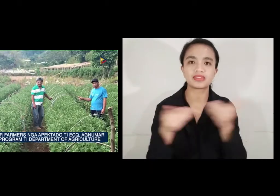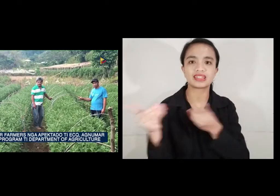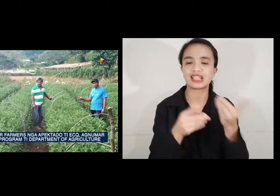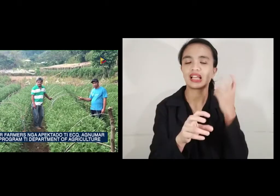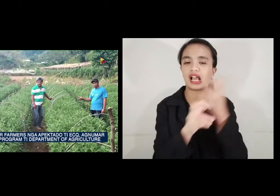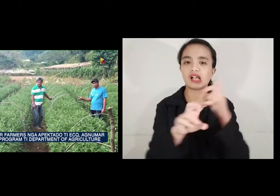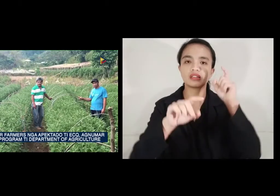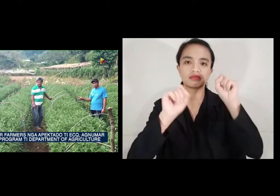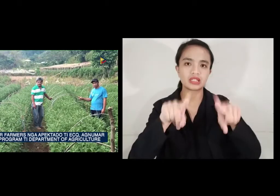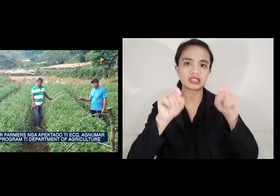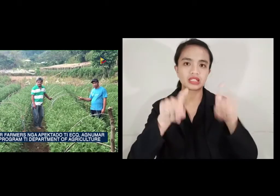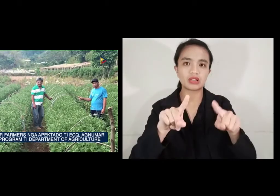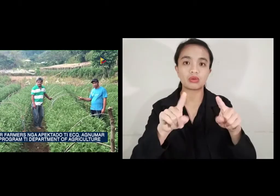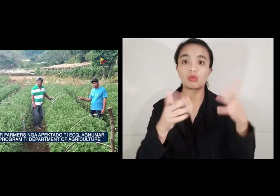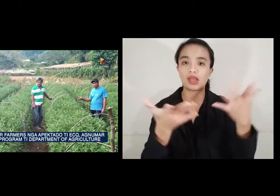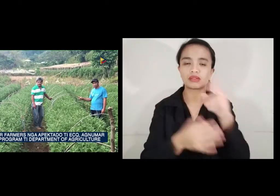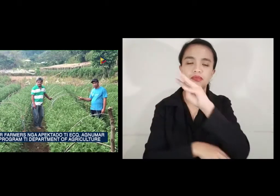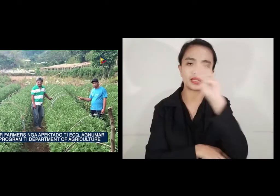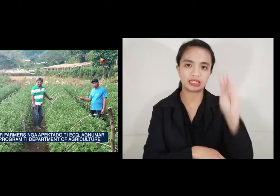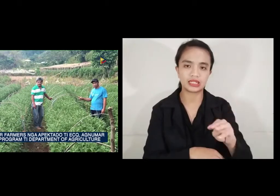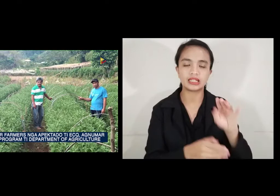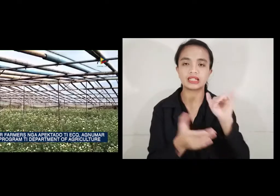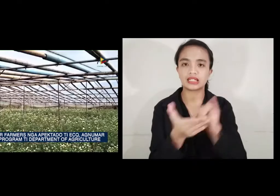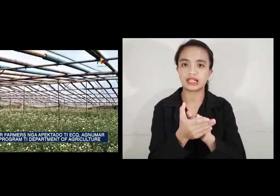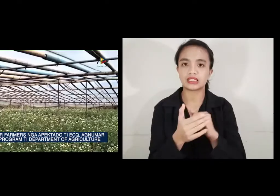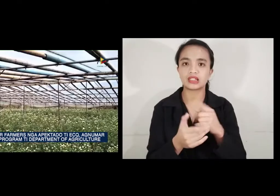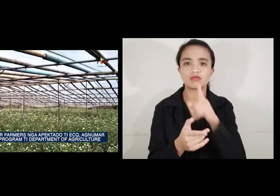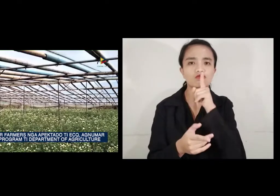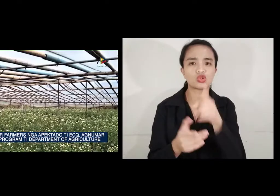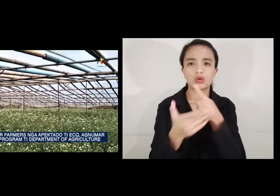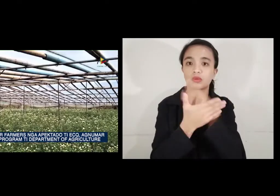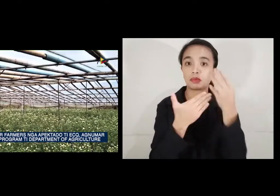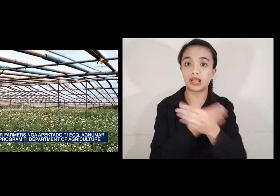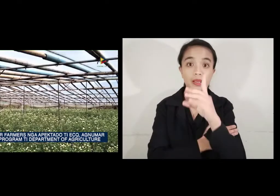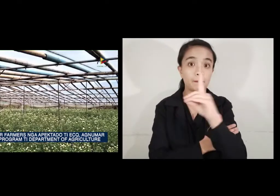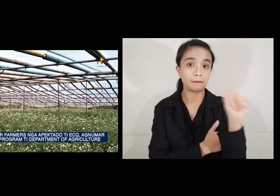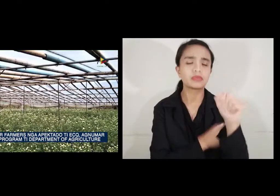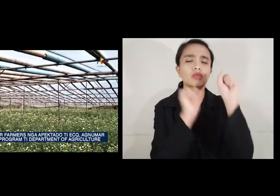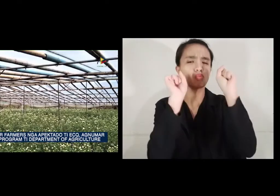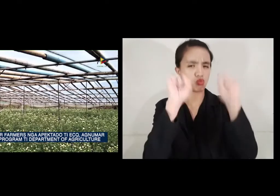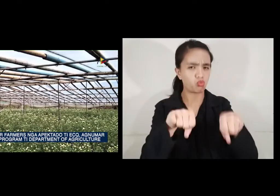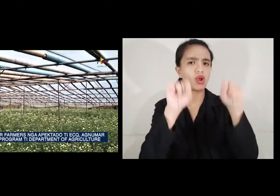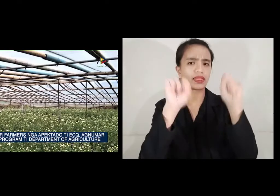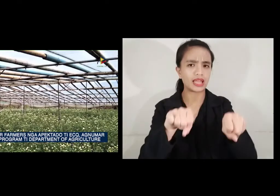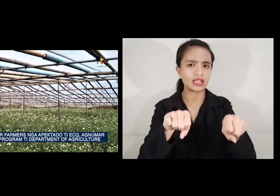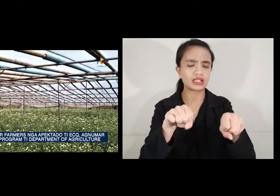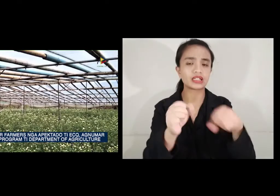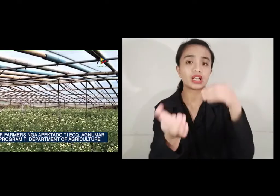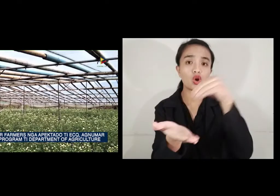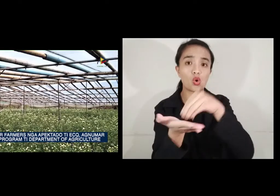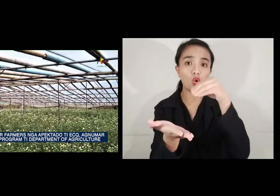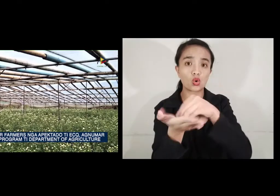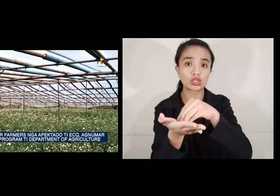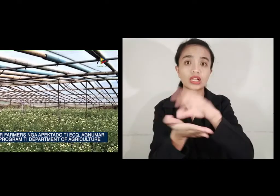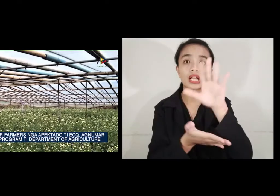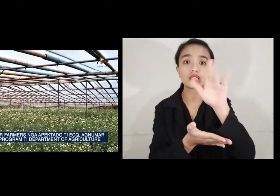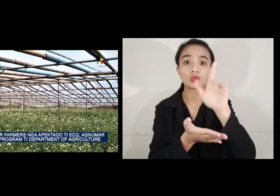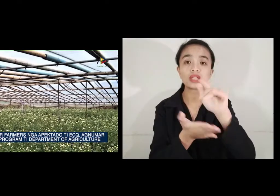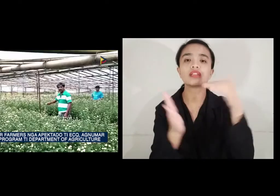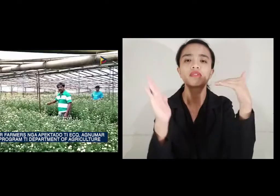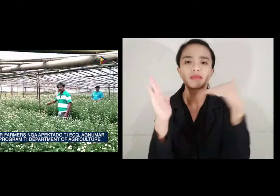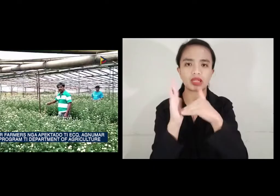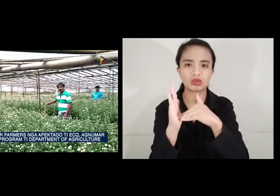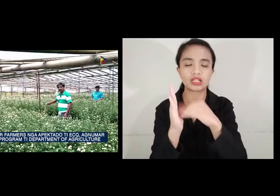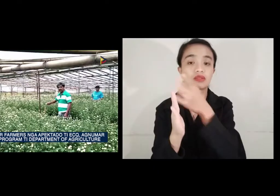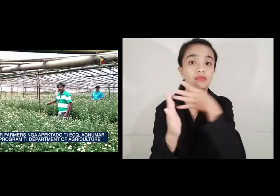ken panakaylako dagitoy nang nangruna sa Metro Manila. Baban iti SURE program ti DA, mabalin nga agutang dagiti